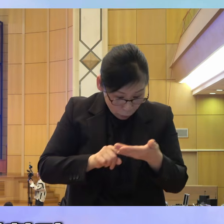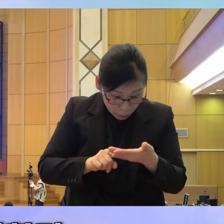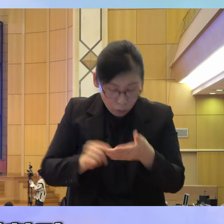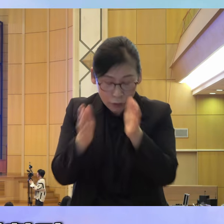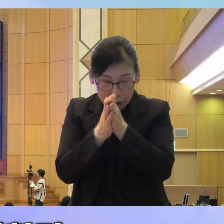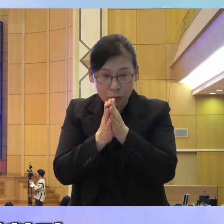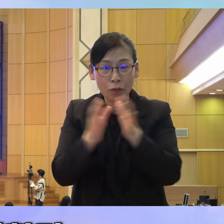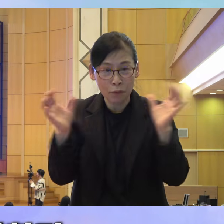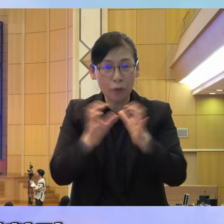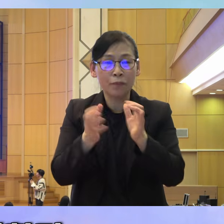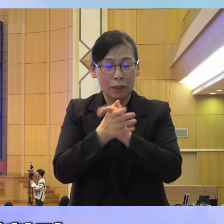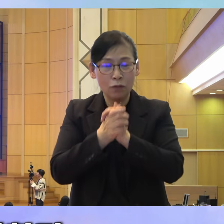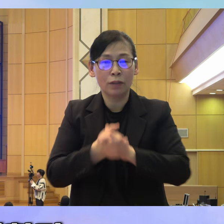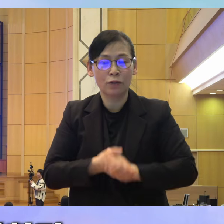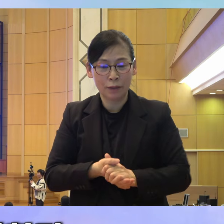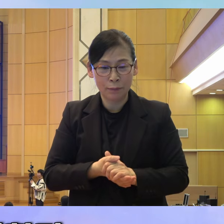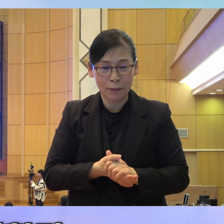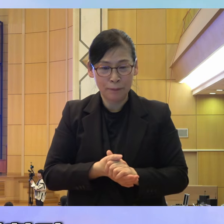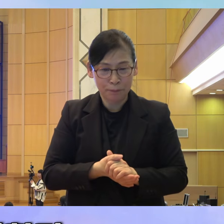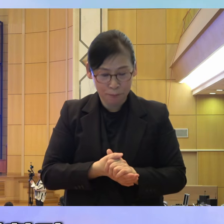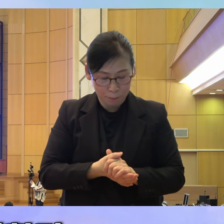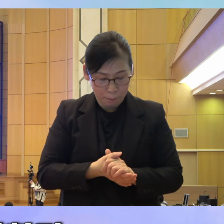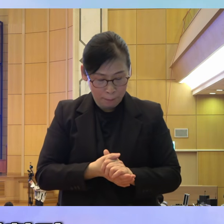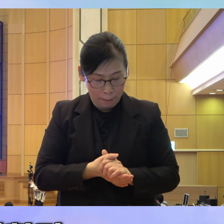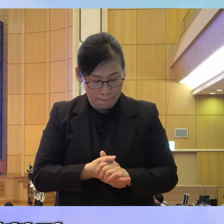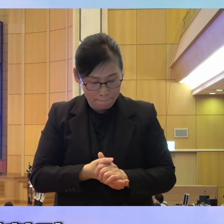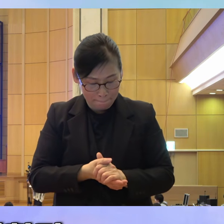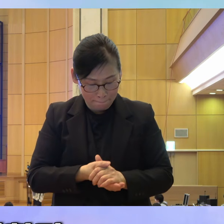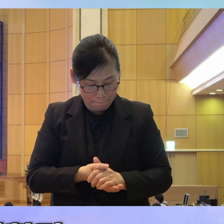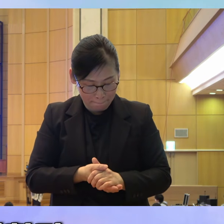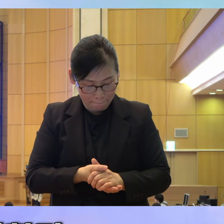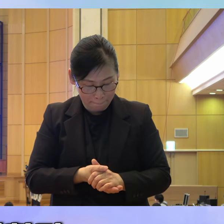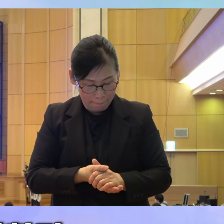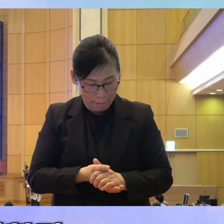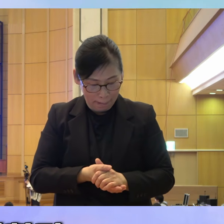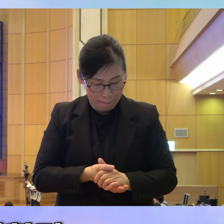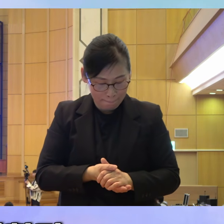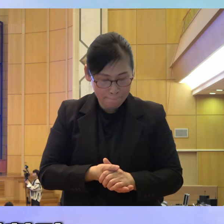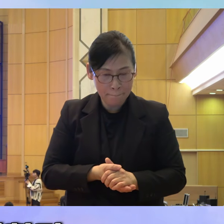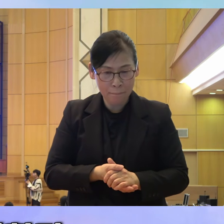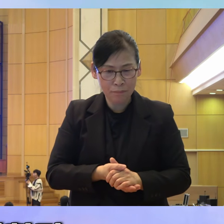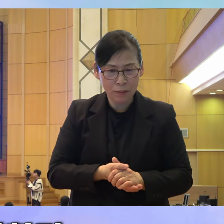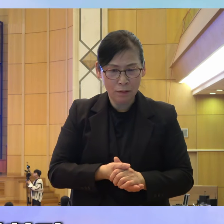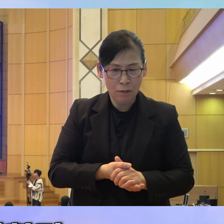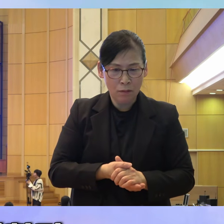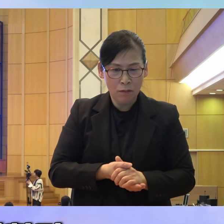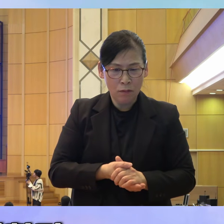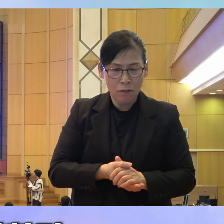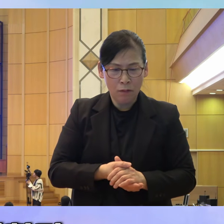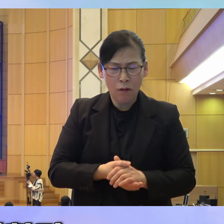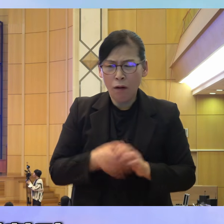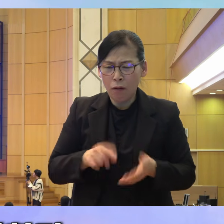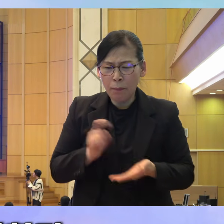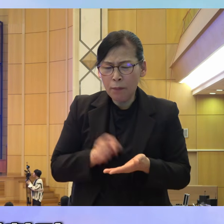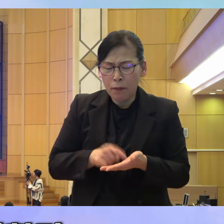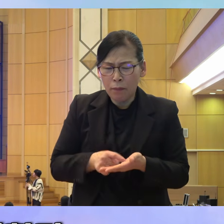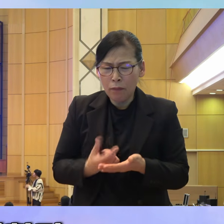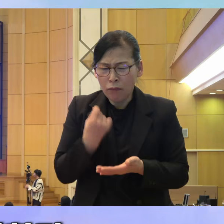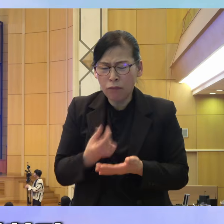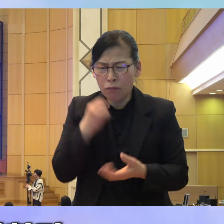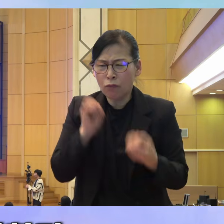기도 모임에서 그걸 가지고 여러분들 위해서 기도해 줄 겁니다. 그러니까 나 이거는 진짜 빨리 기도 좀